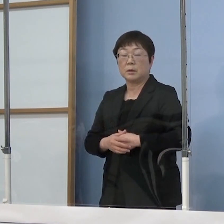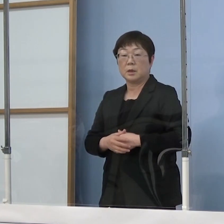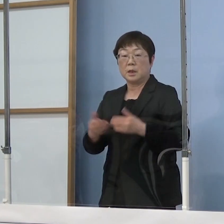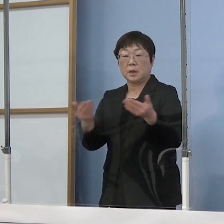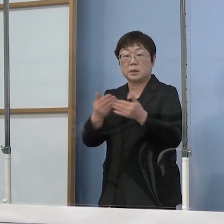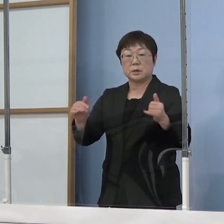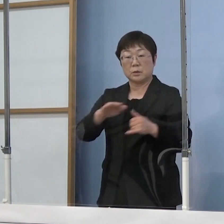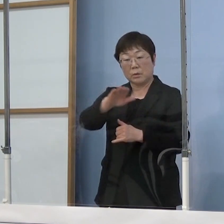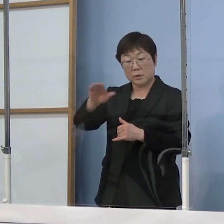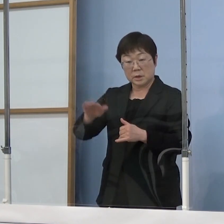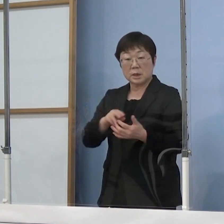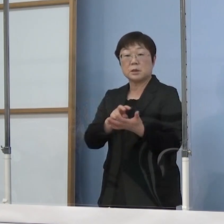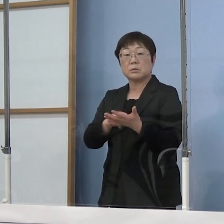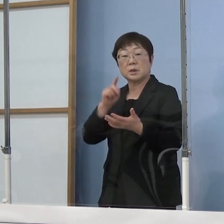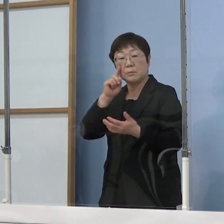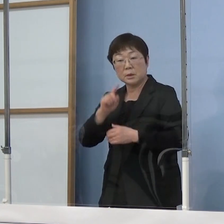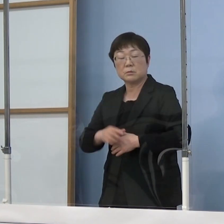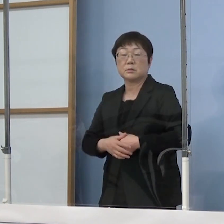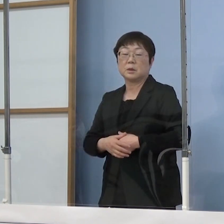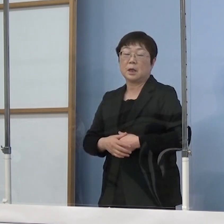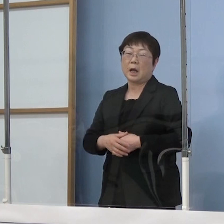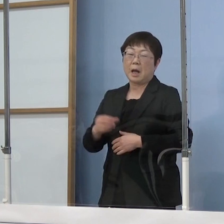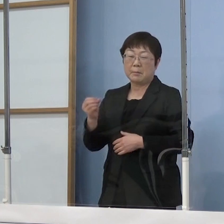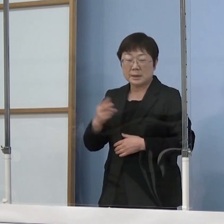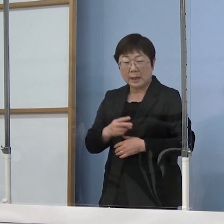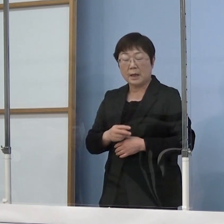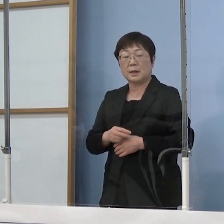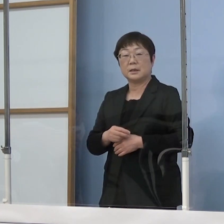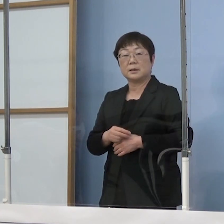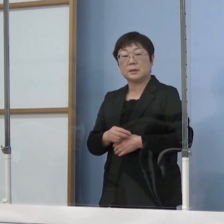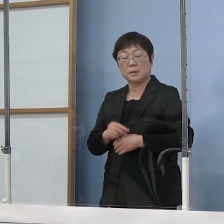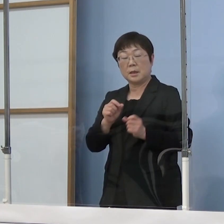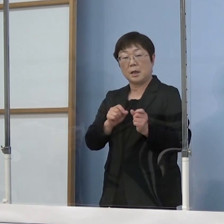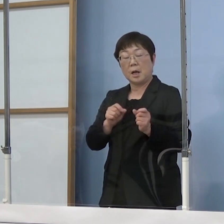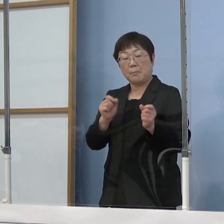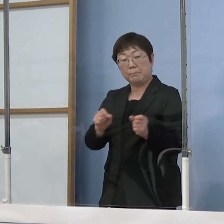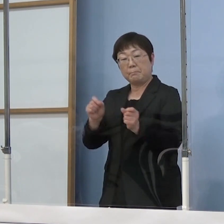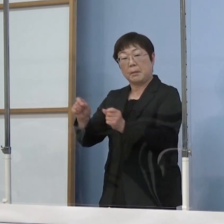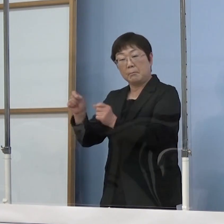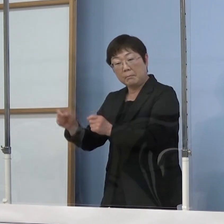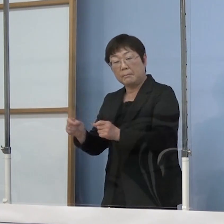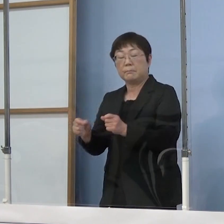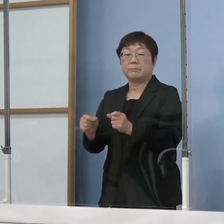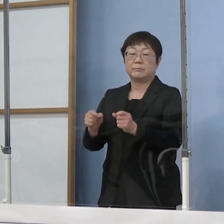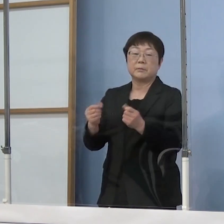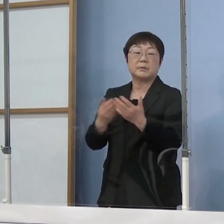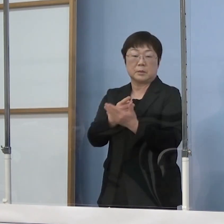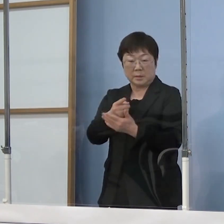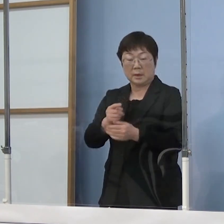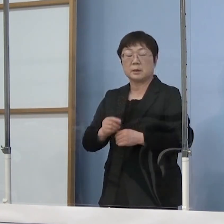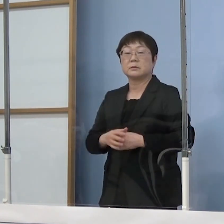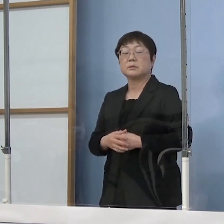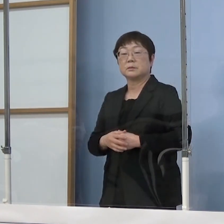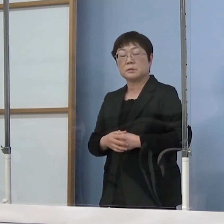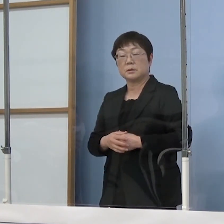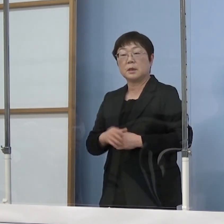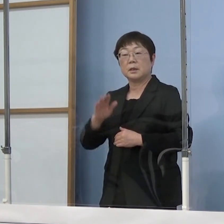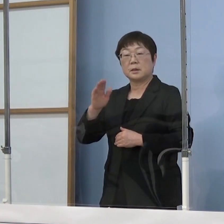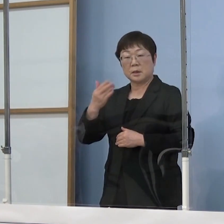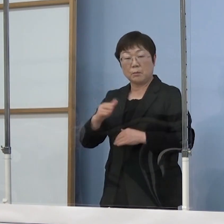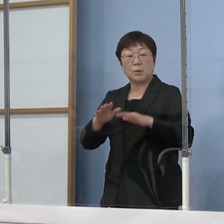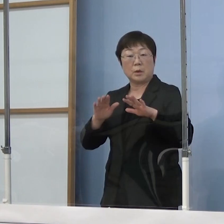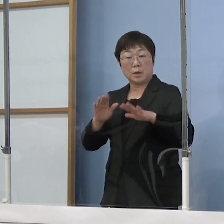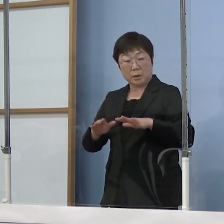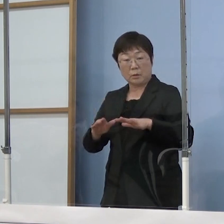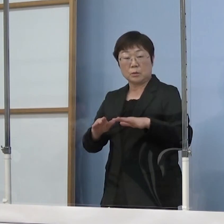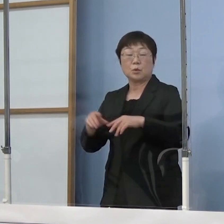業者の皆さん方にとってみると、またかと、再延長ということになりますので、しかし今